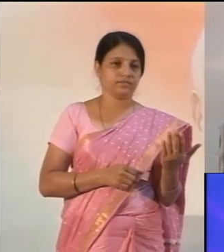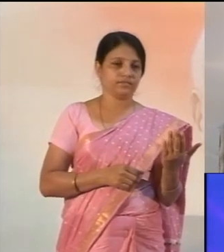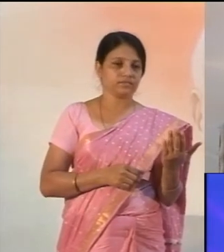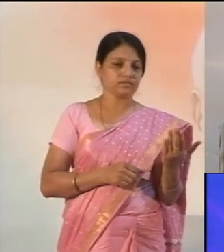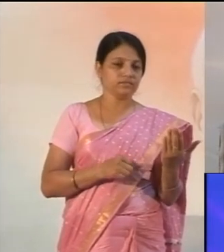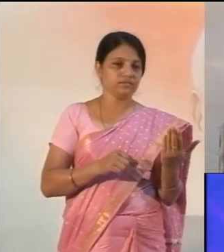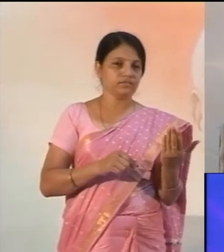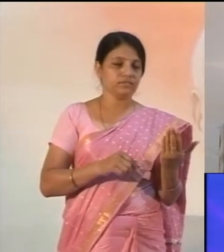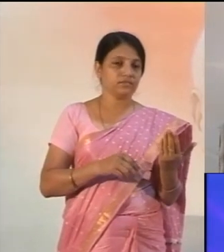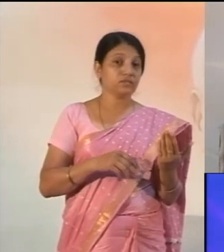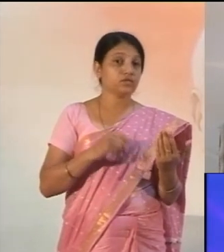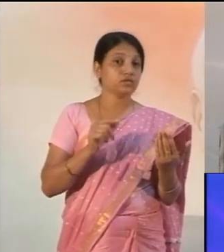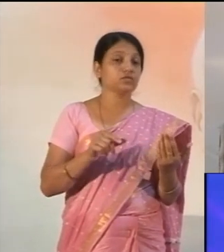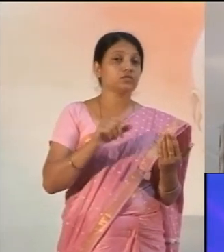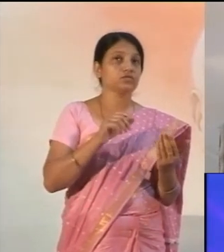जो भगवान को